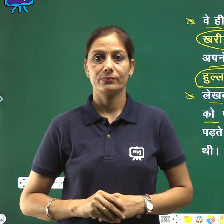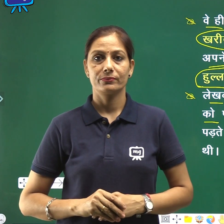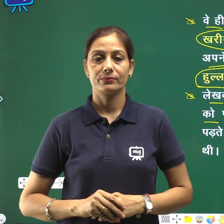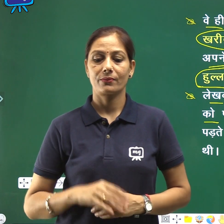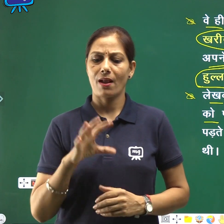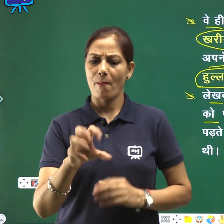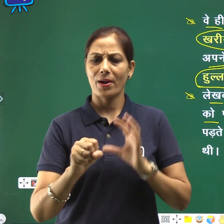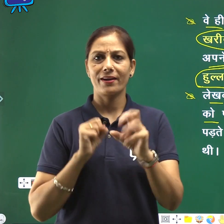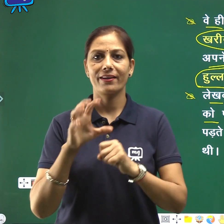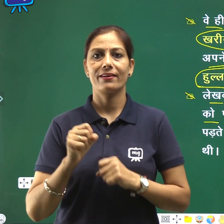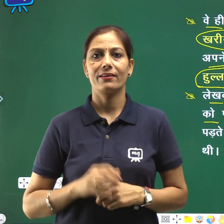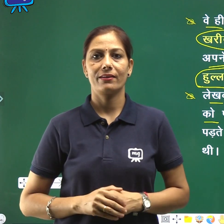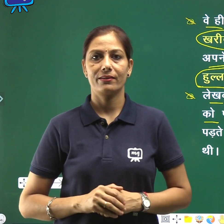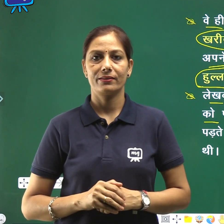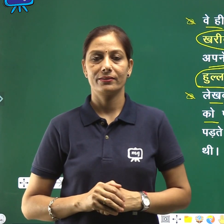पकड़ने के लिए